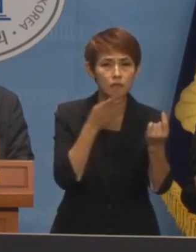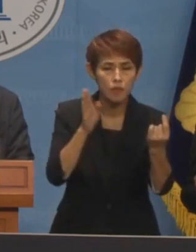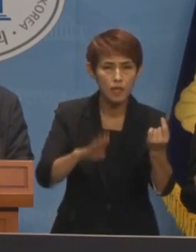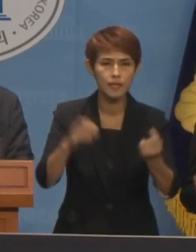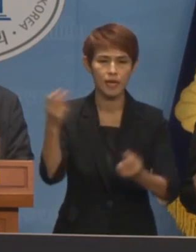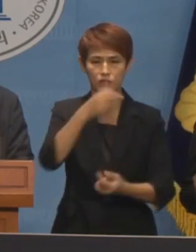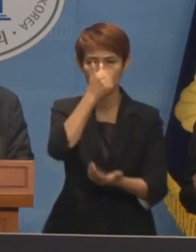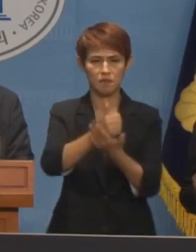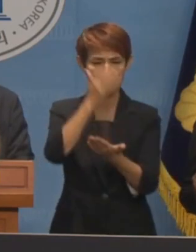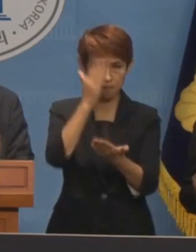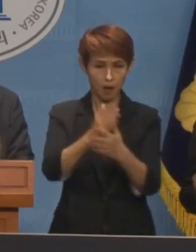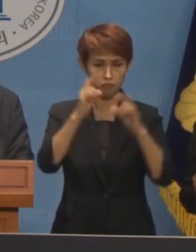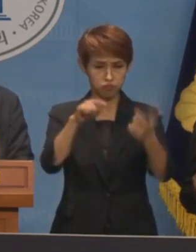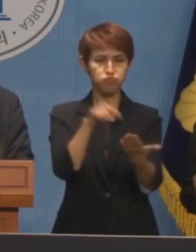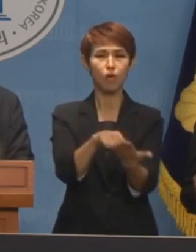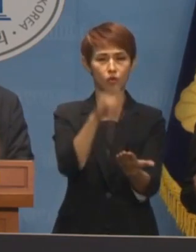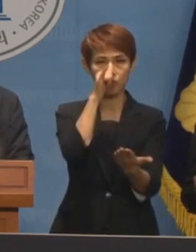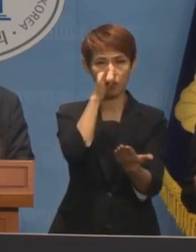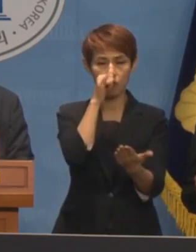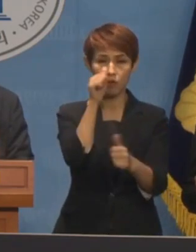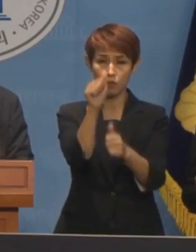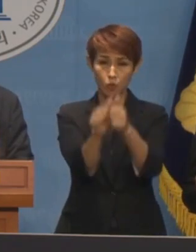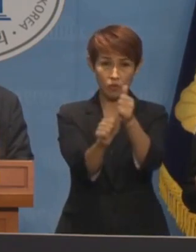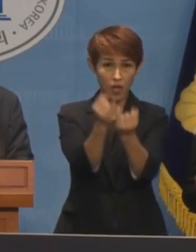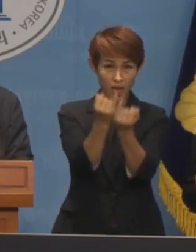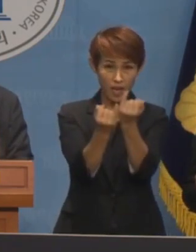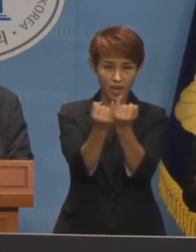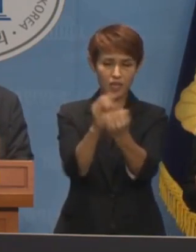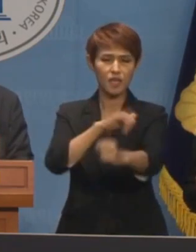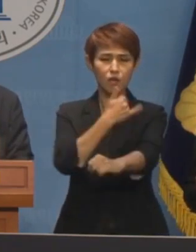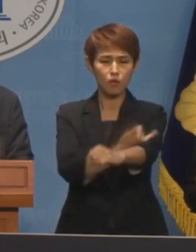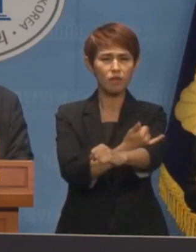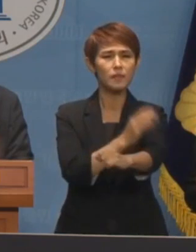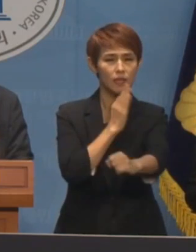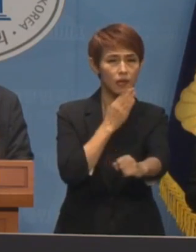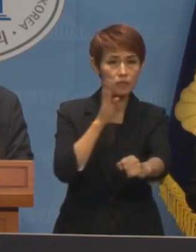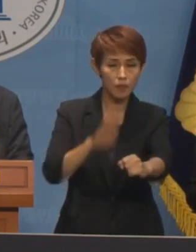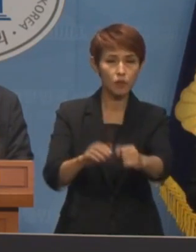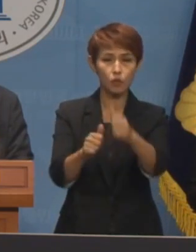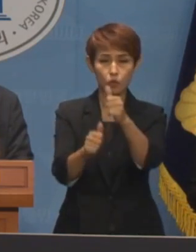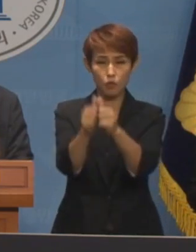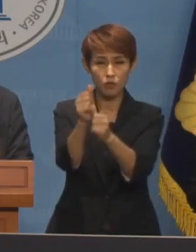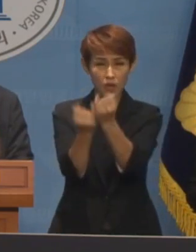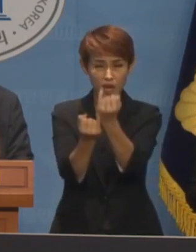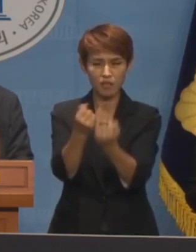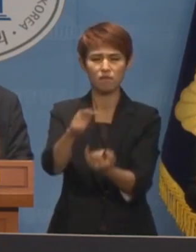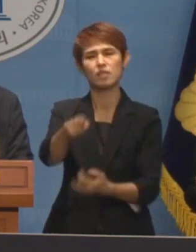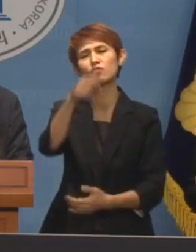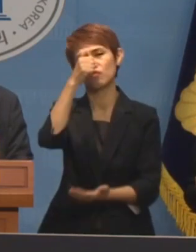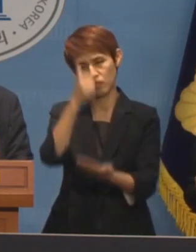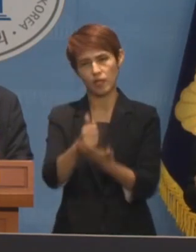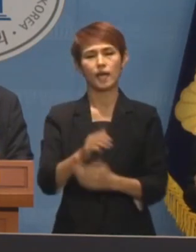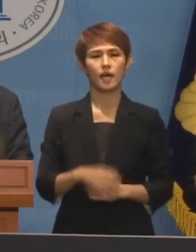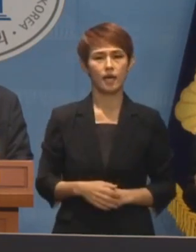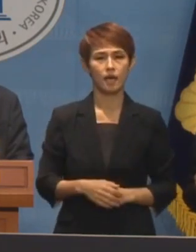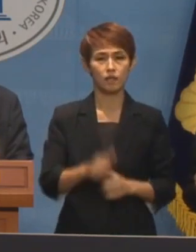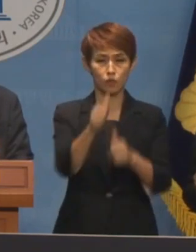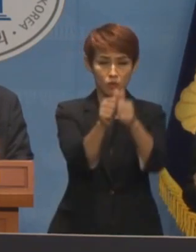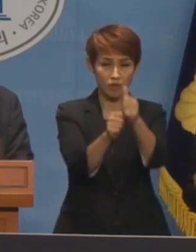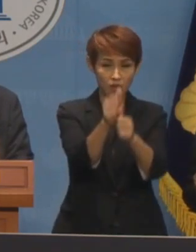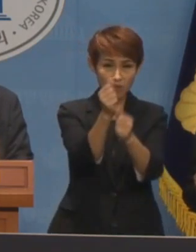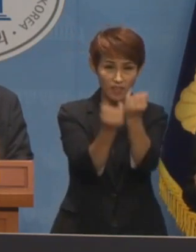짓지 마라. 동성애는 인권이지만 동성애는 죄다. 동성애자는